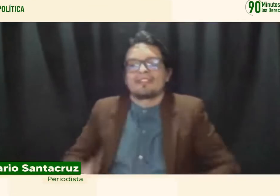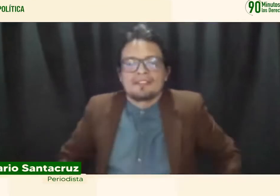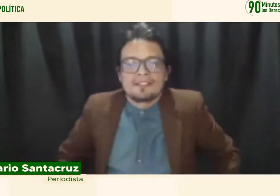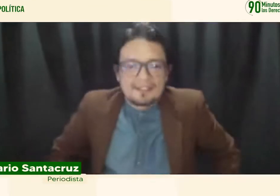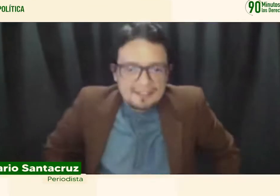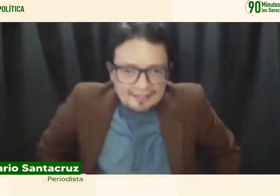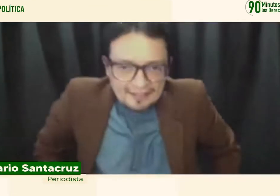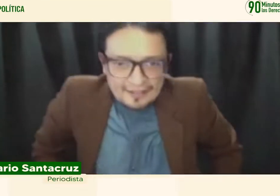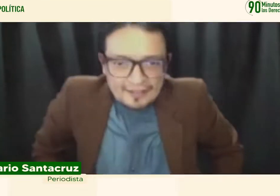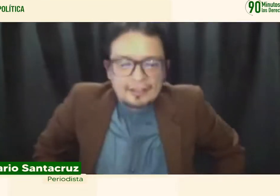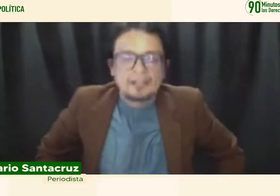muy bien